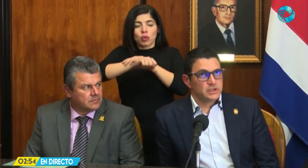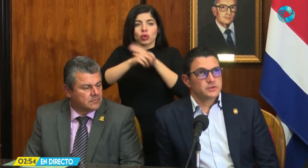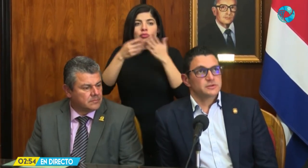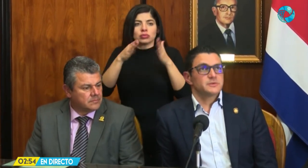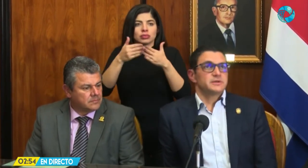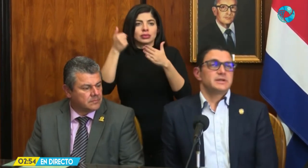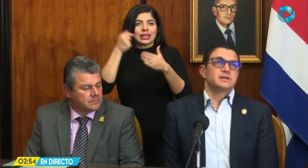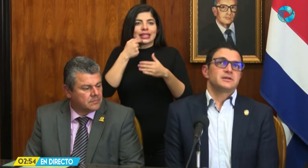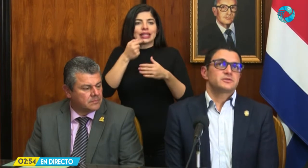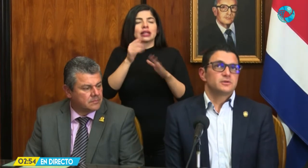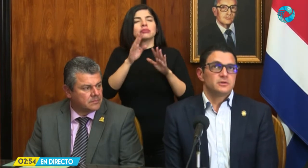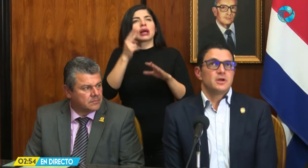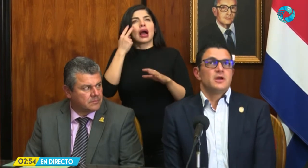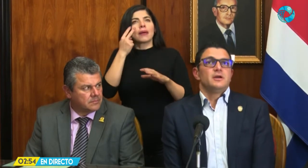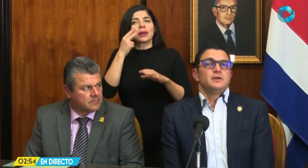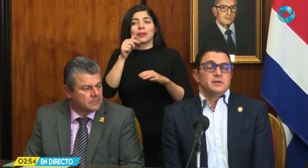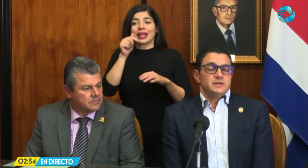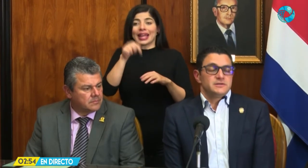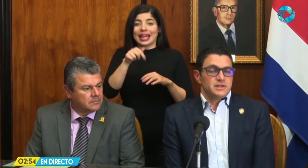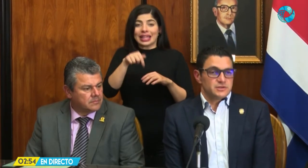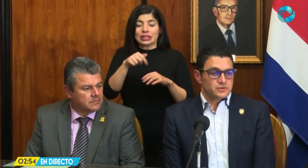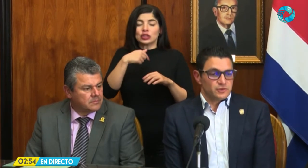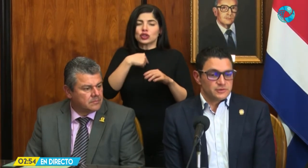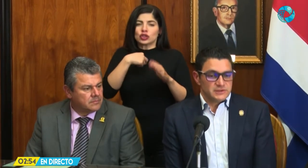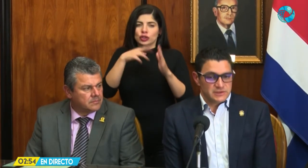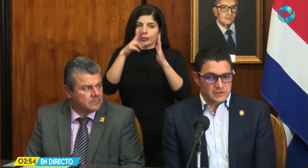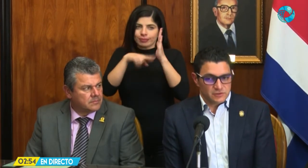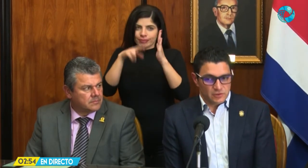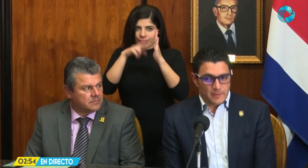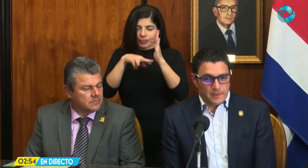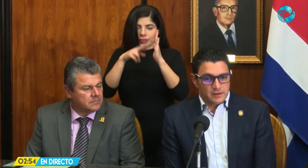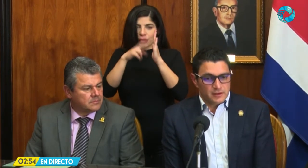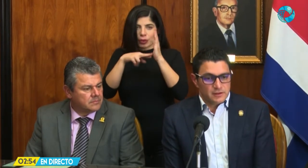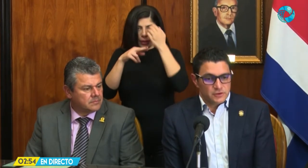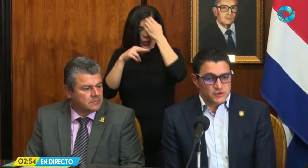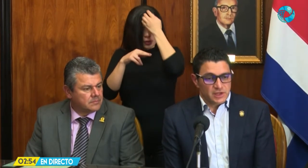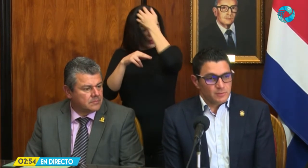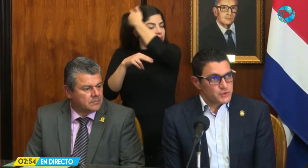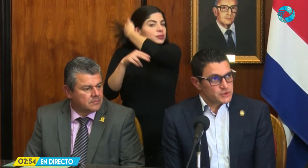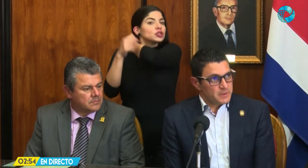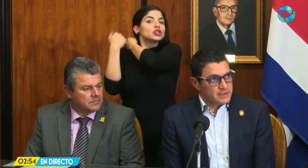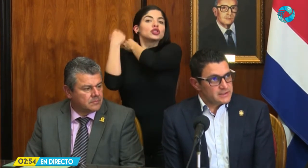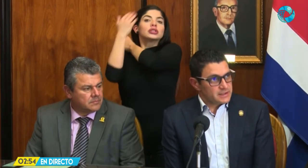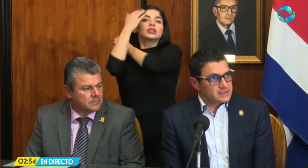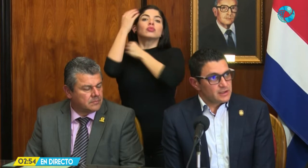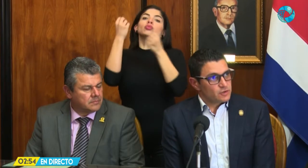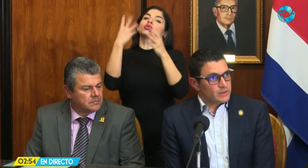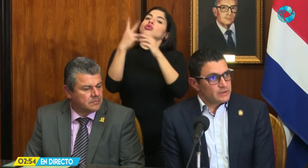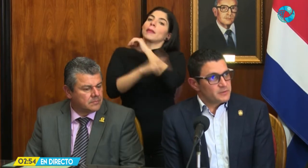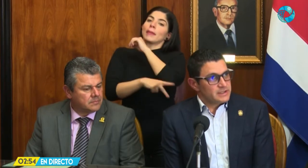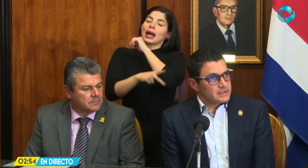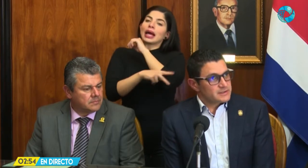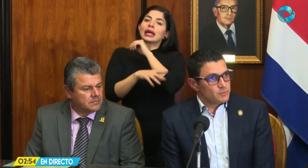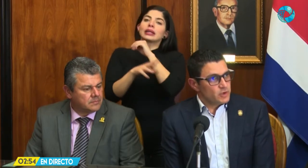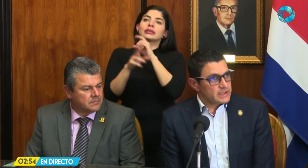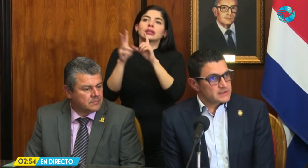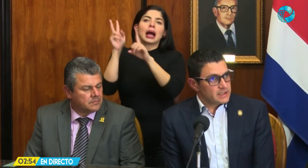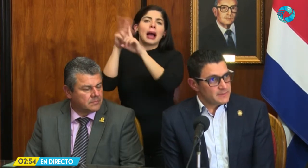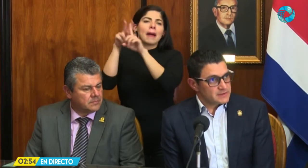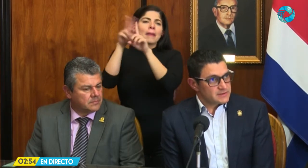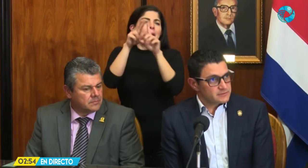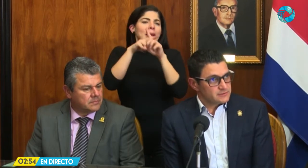lo hemos dicho, vamos a ver, en esto insisto, yo sé que muchos países han estado tomando medidas